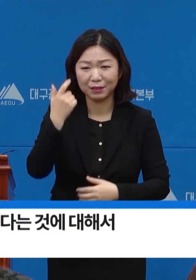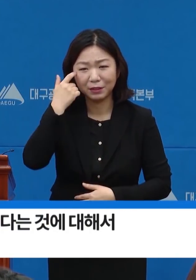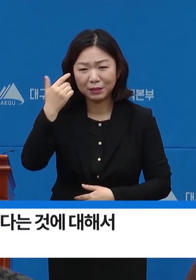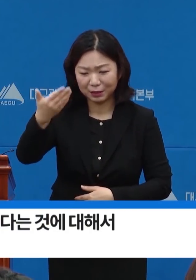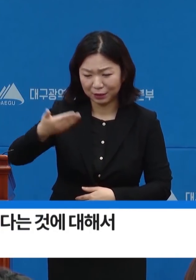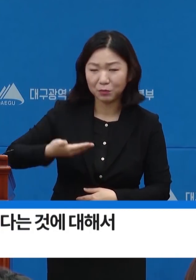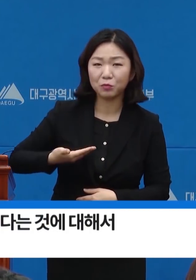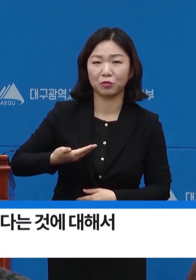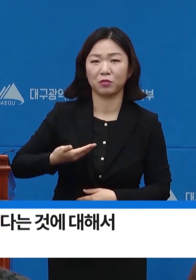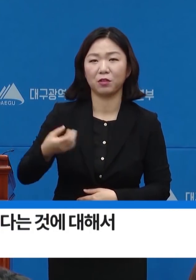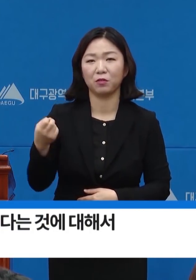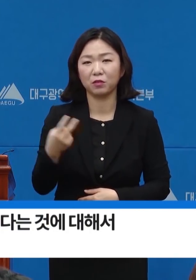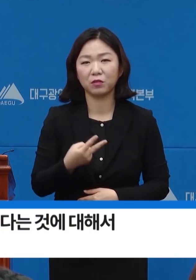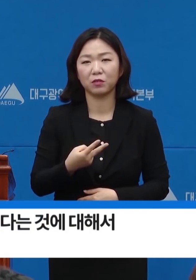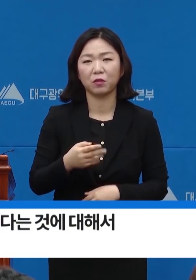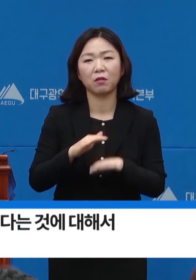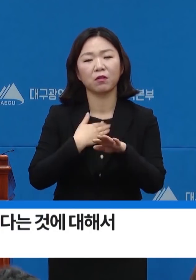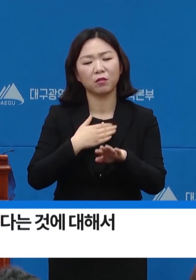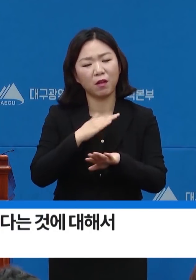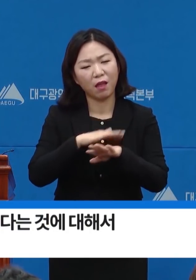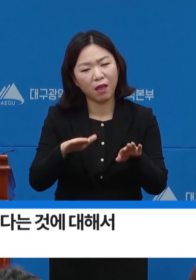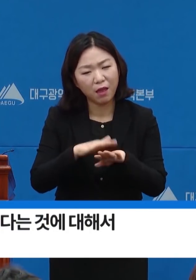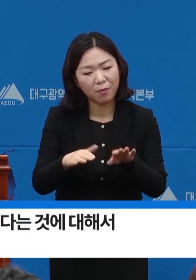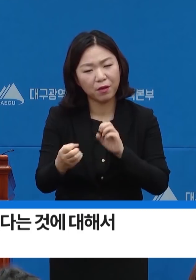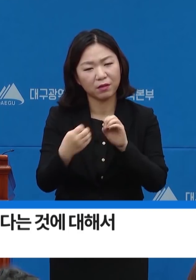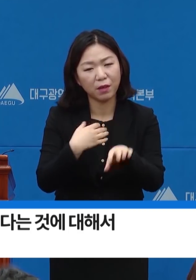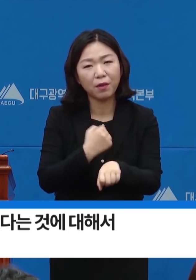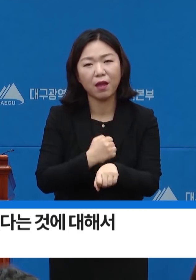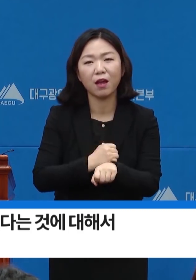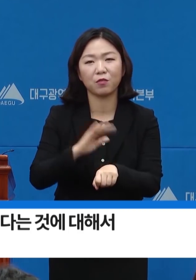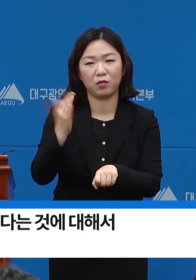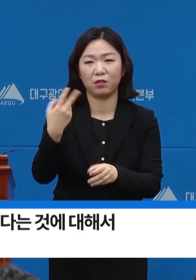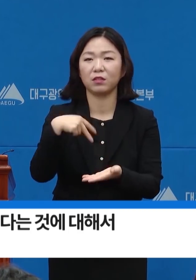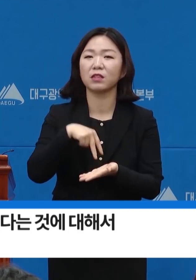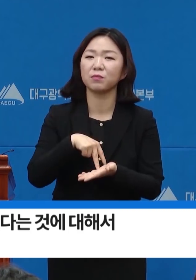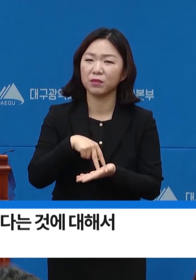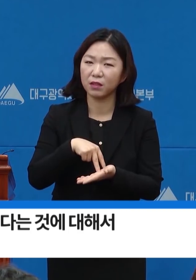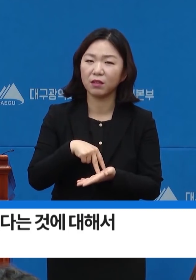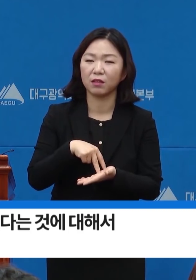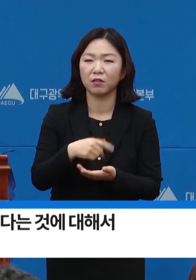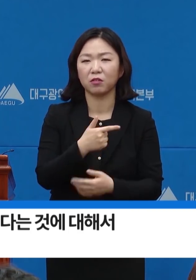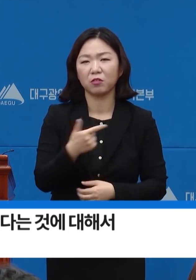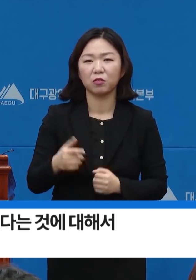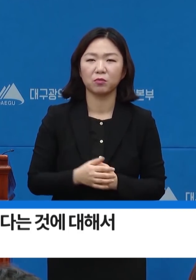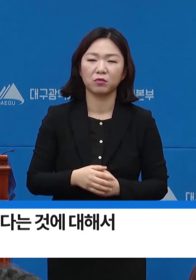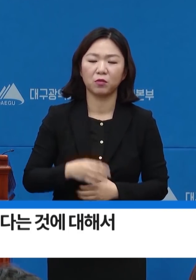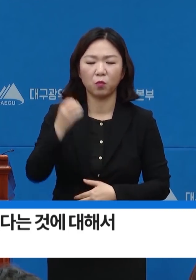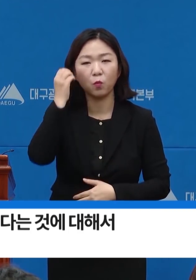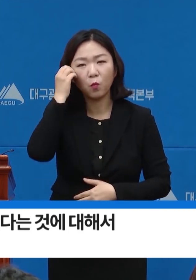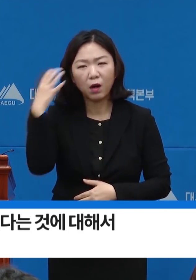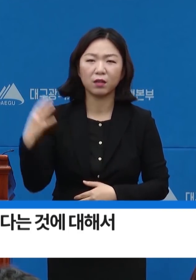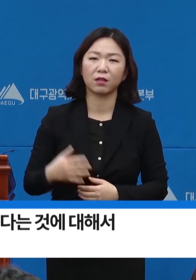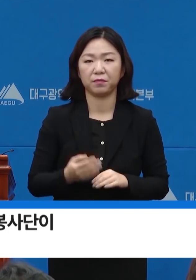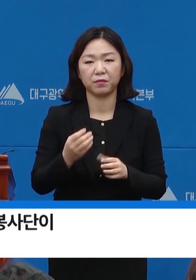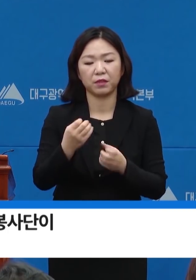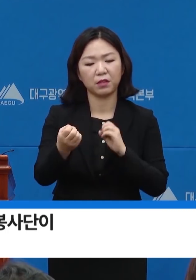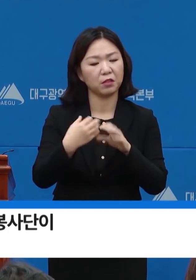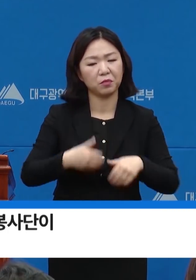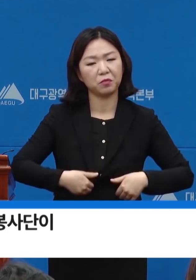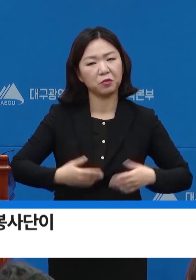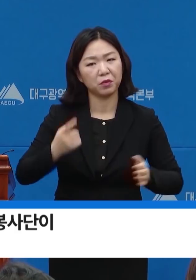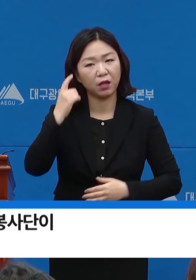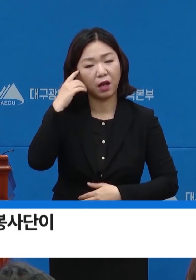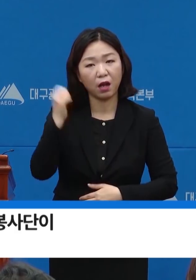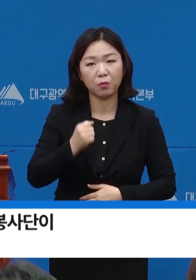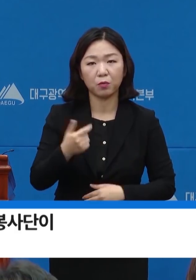받아야 하고 또 해명을 해야 된다는 것에 대해서 황망하고 자괴감을 느낍니다. 지금 늘